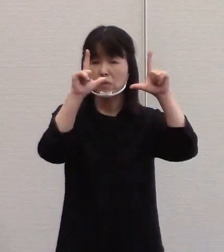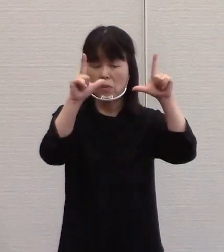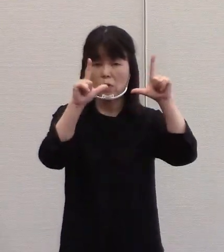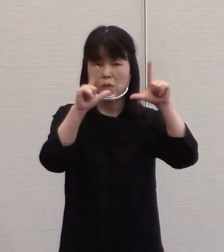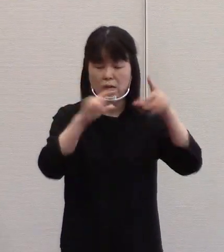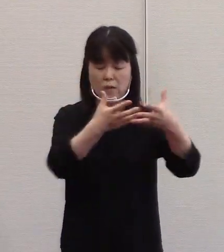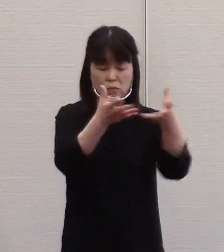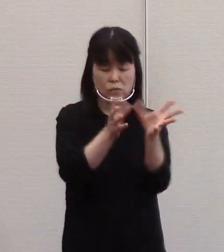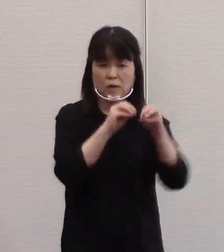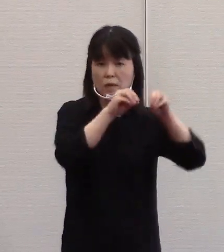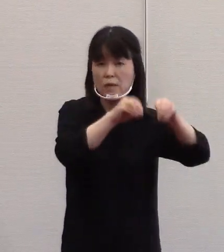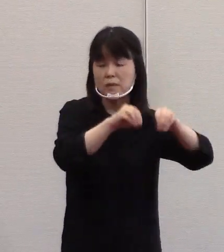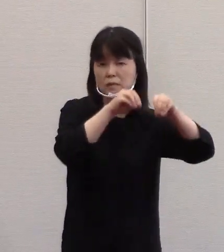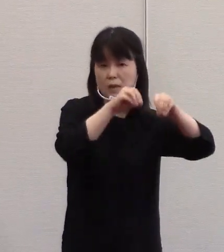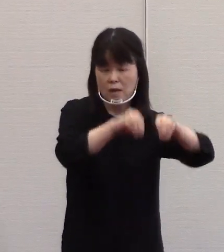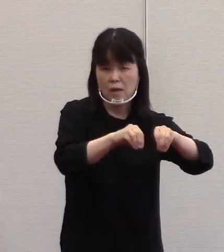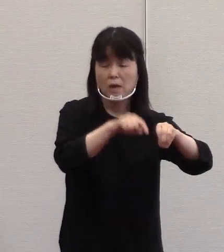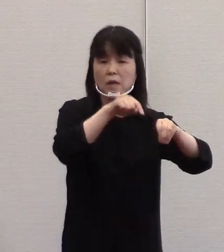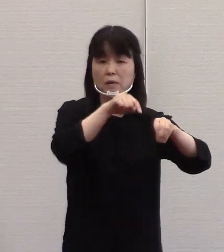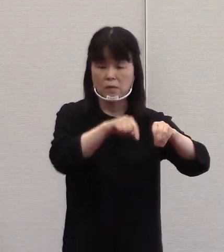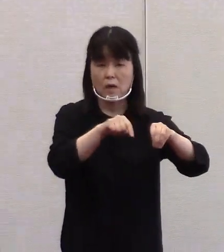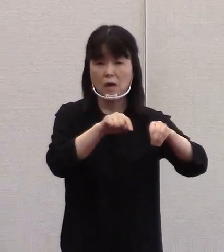された方であります。